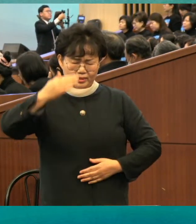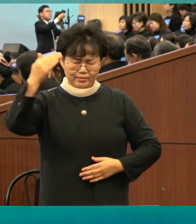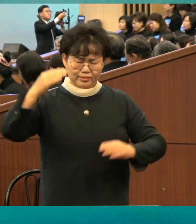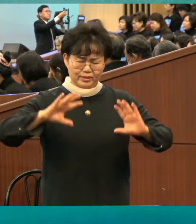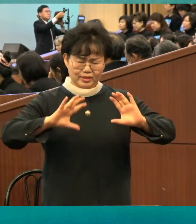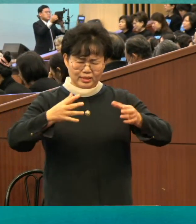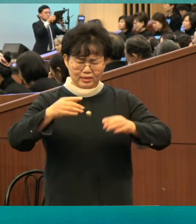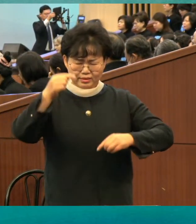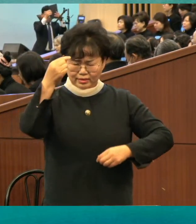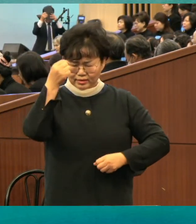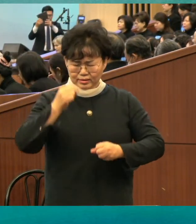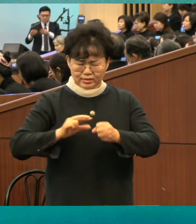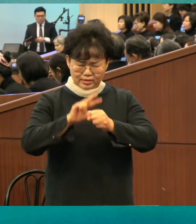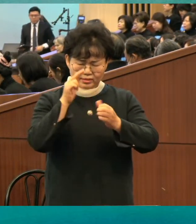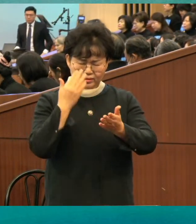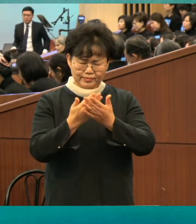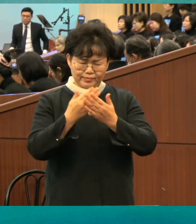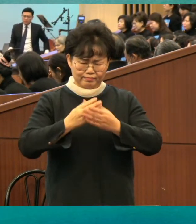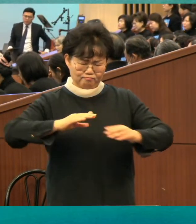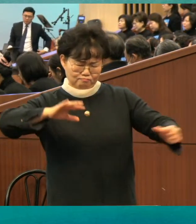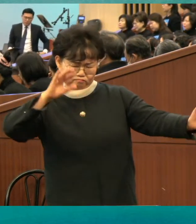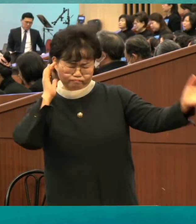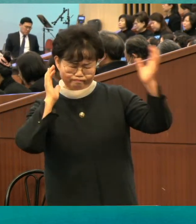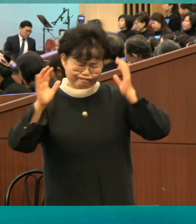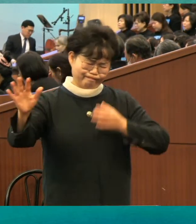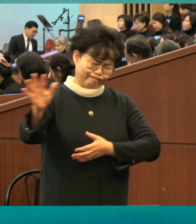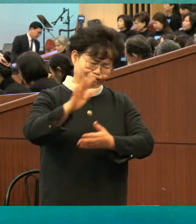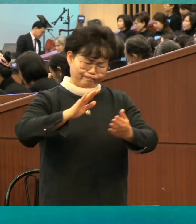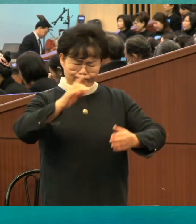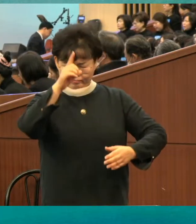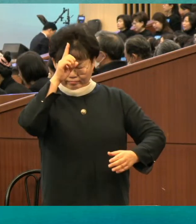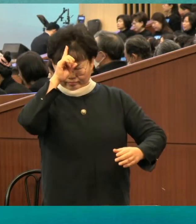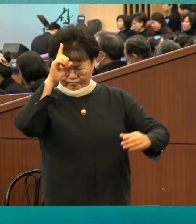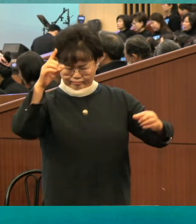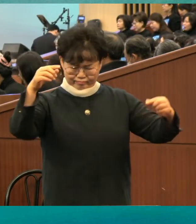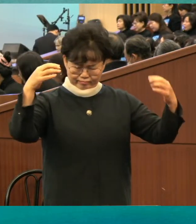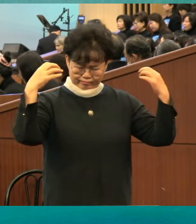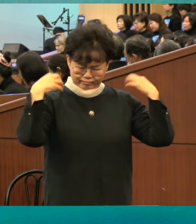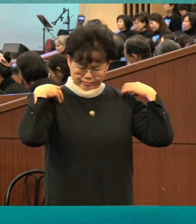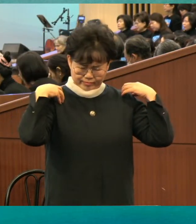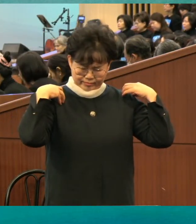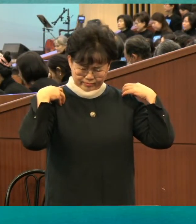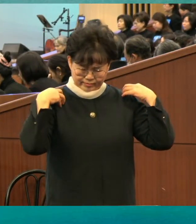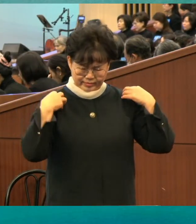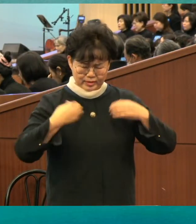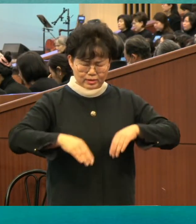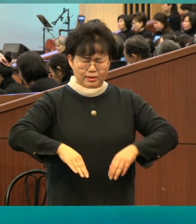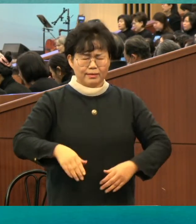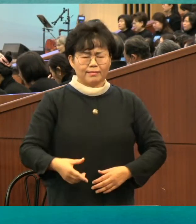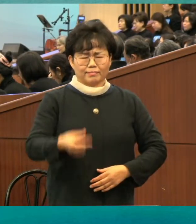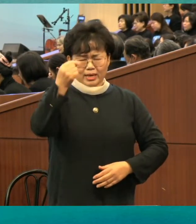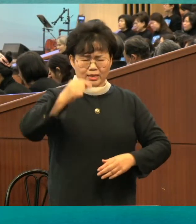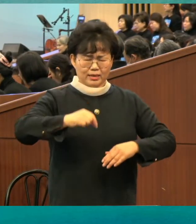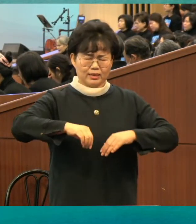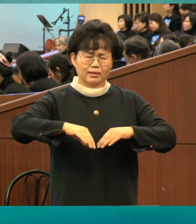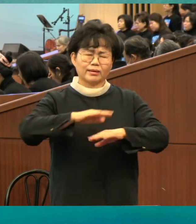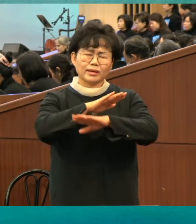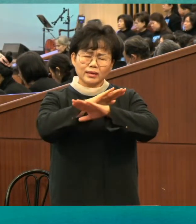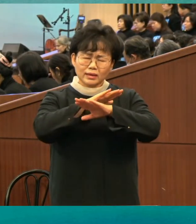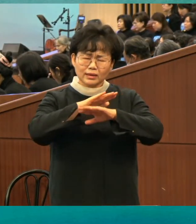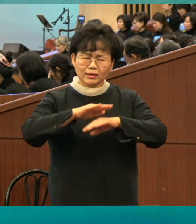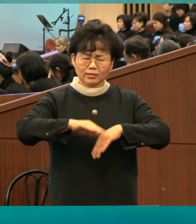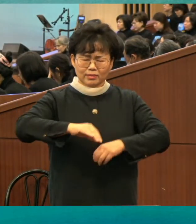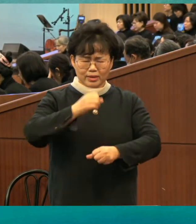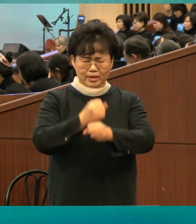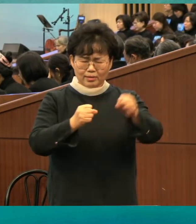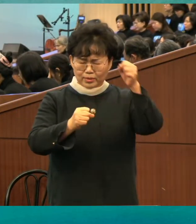여겨 주시고 혼란한 전국이 빨리 속히 안정되게 하여 주시옵시고 공의가 세워지는